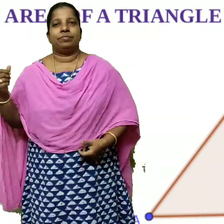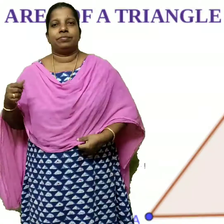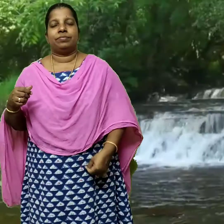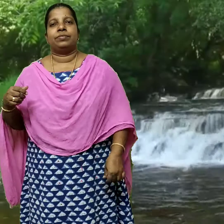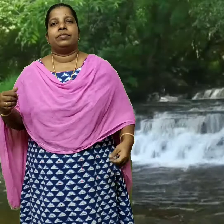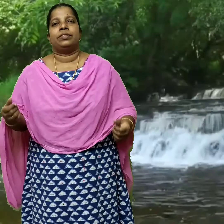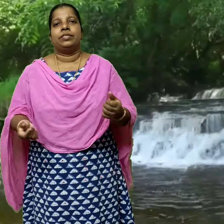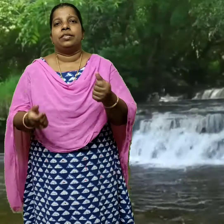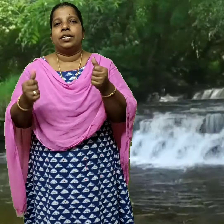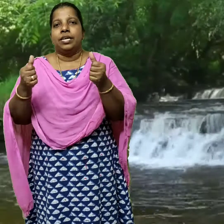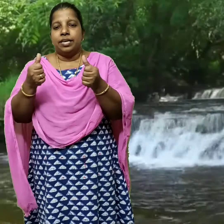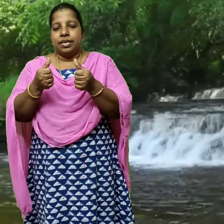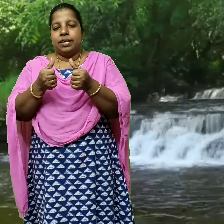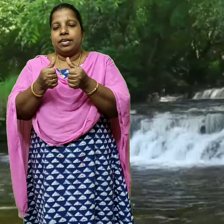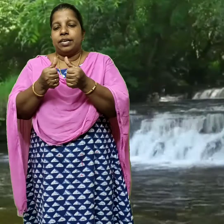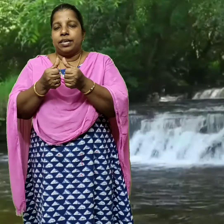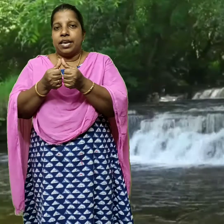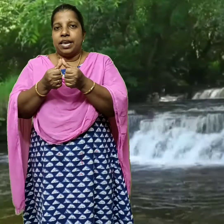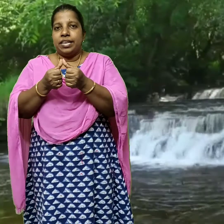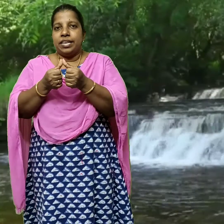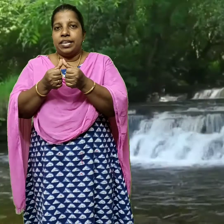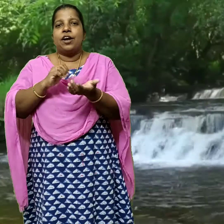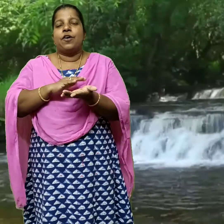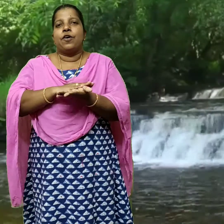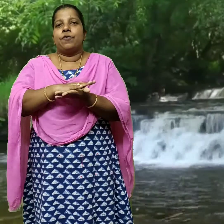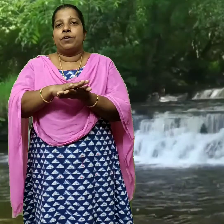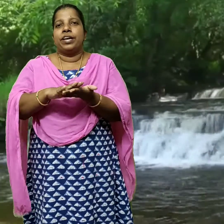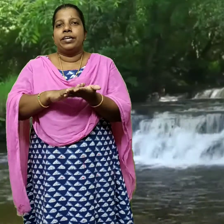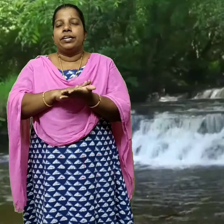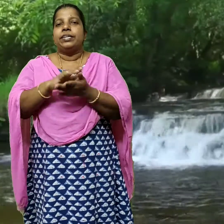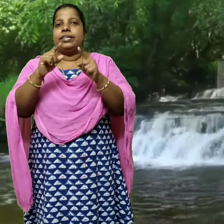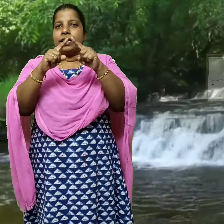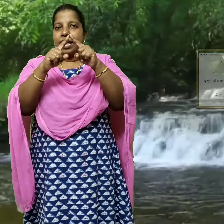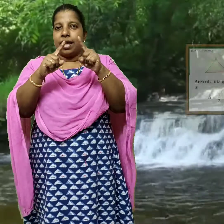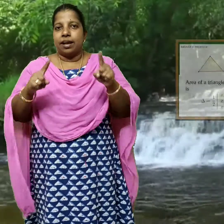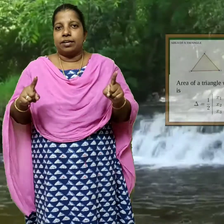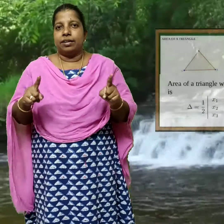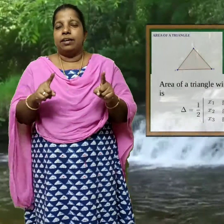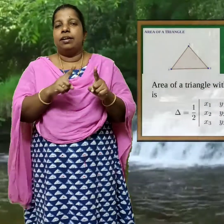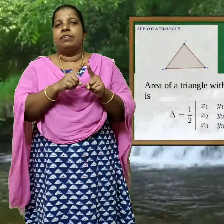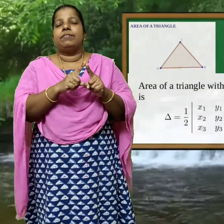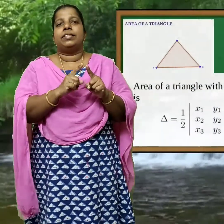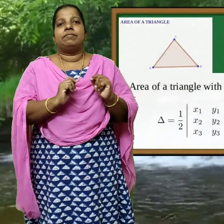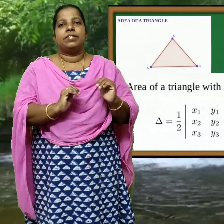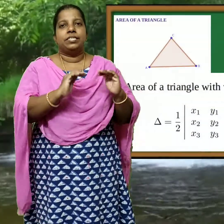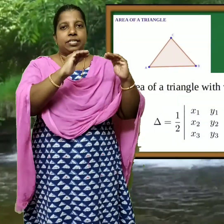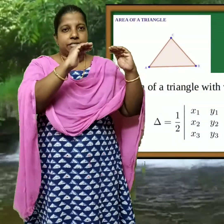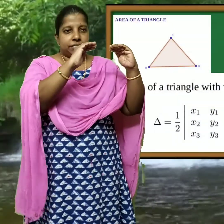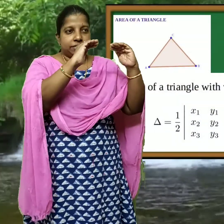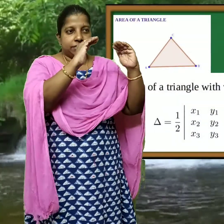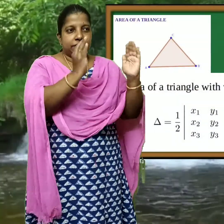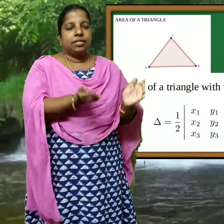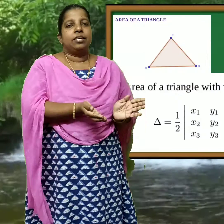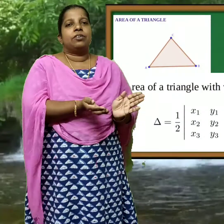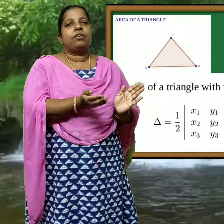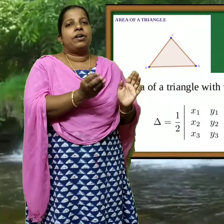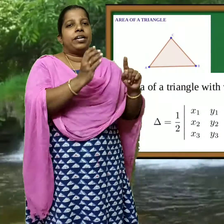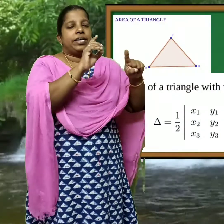ഏരിയ ഓഫ് എ ട്രയാങ്കിൾ വിത്ത് വെർട്ടിസസ് H1